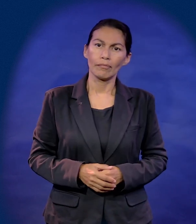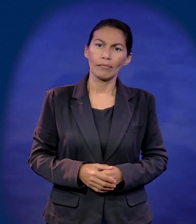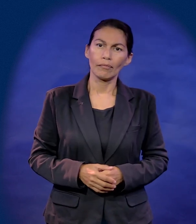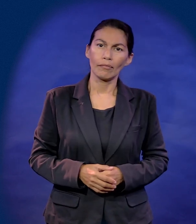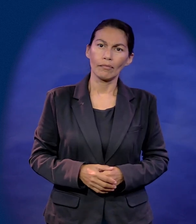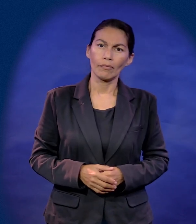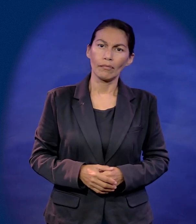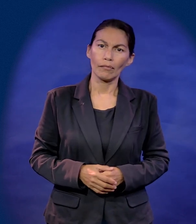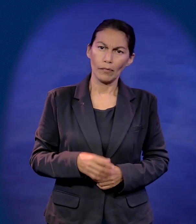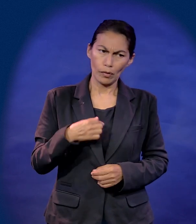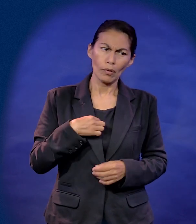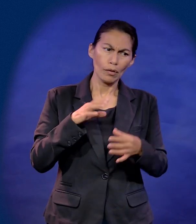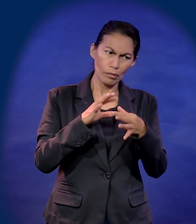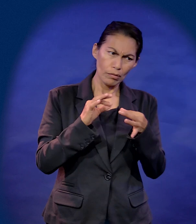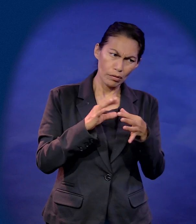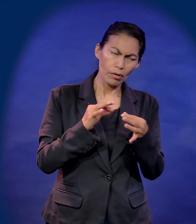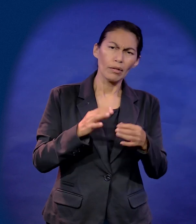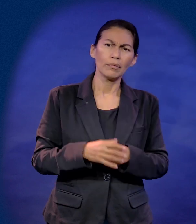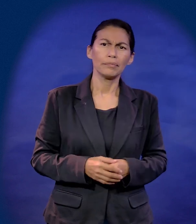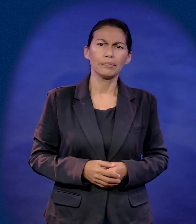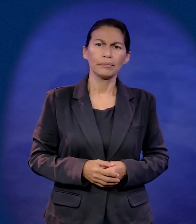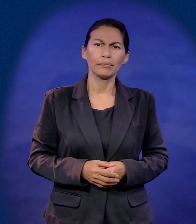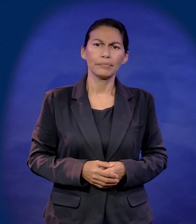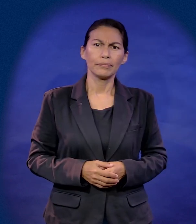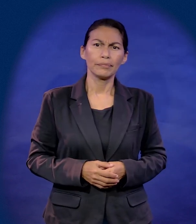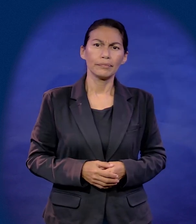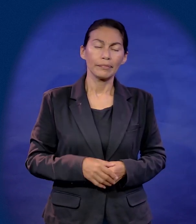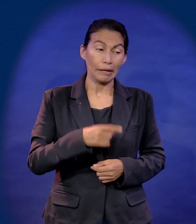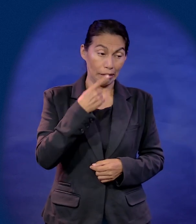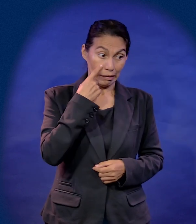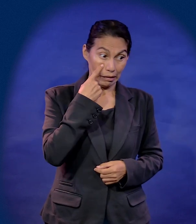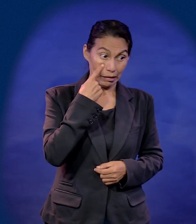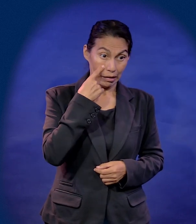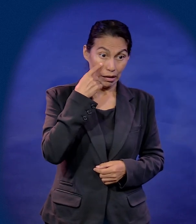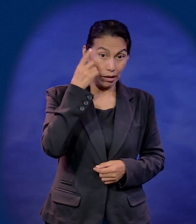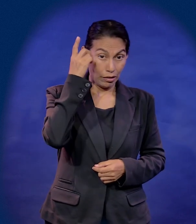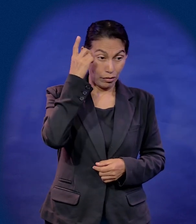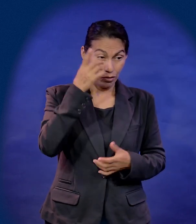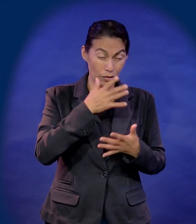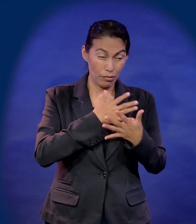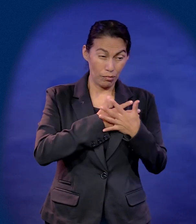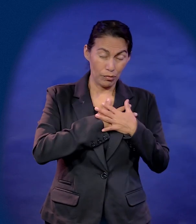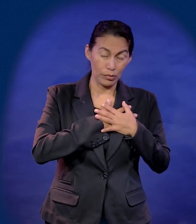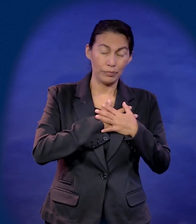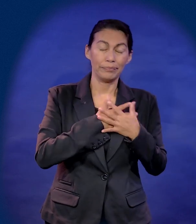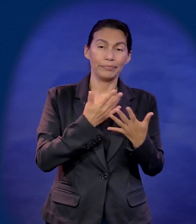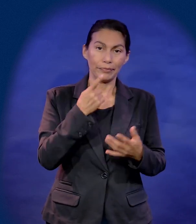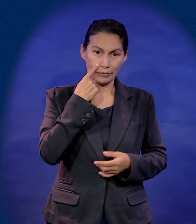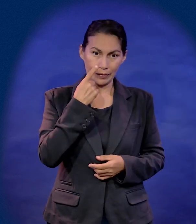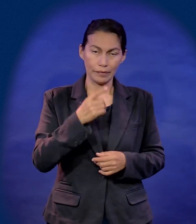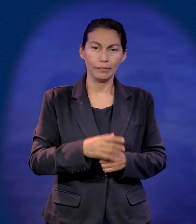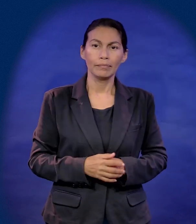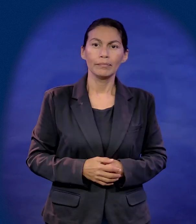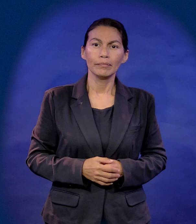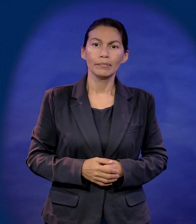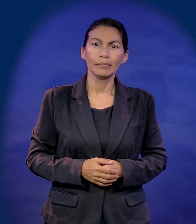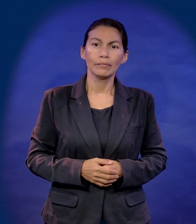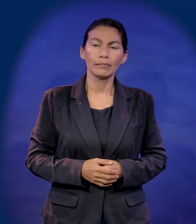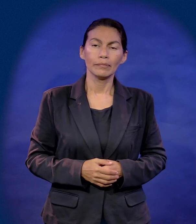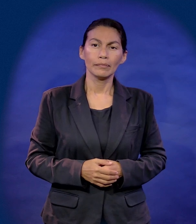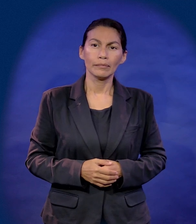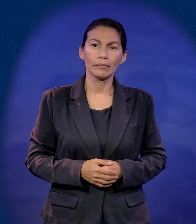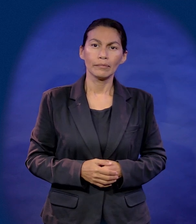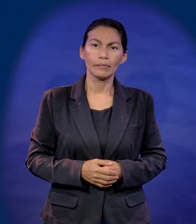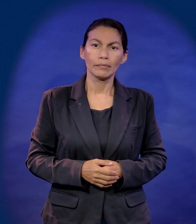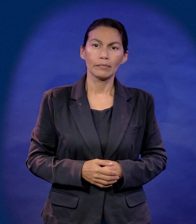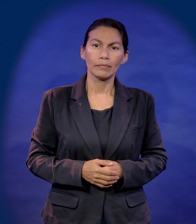Mañana te explico. Pero le expliqué. Mira, escucha, por favor. Mira qué amor tan grande de tu Dios.